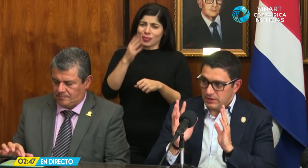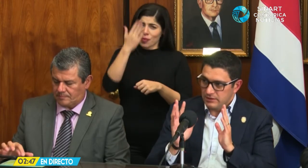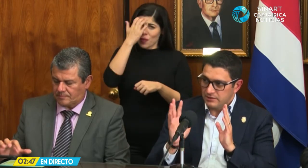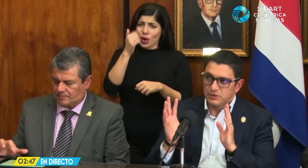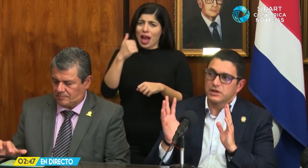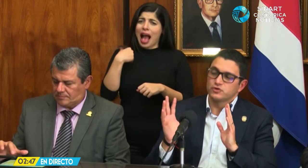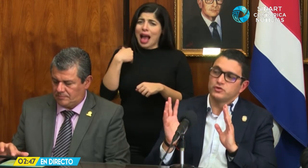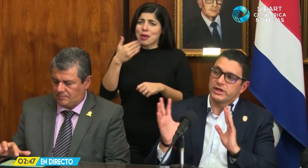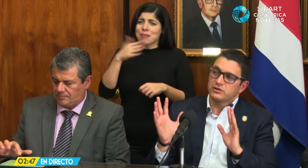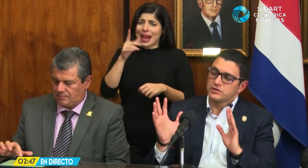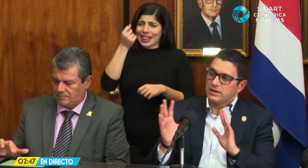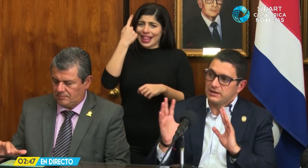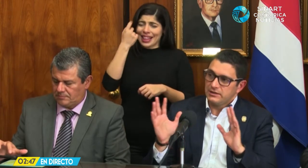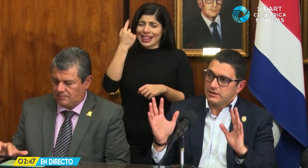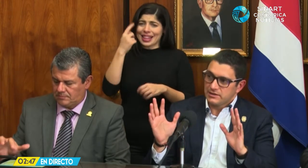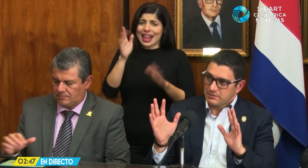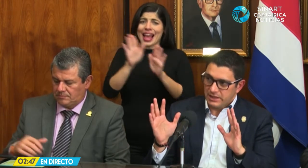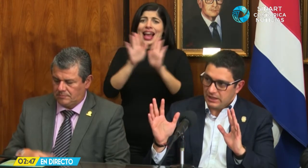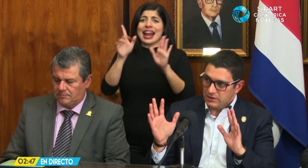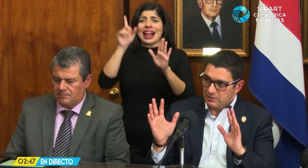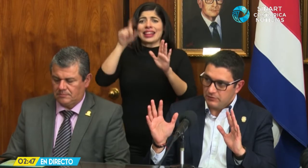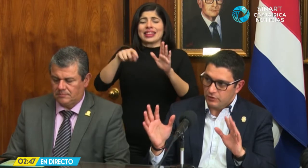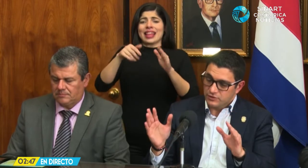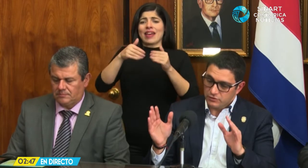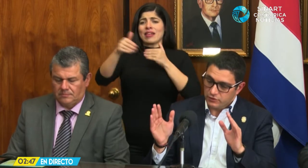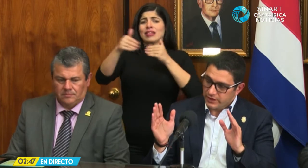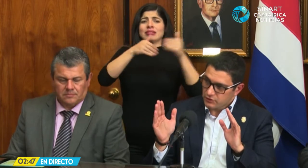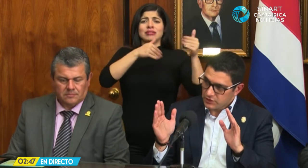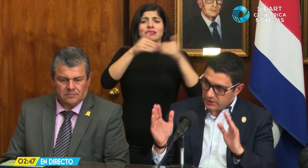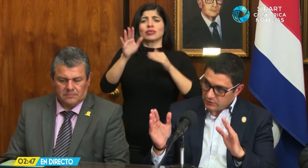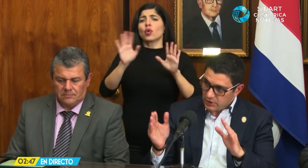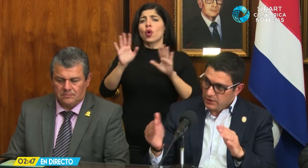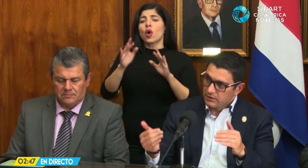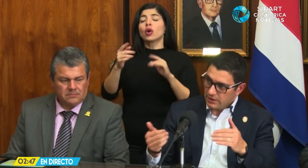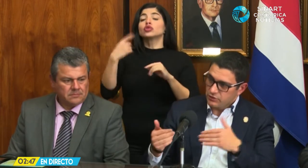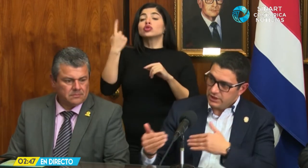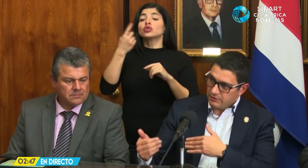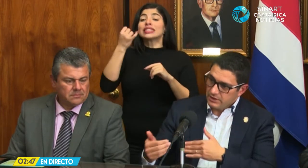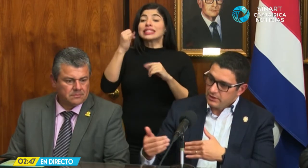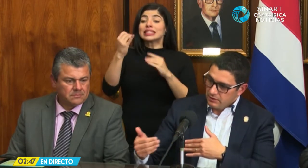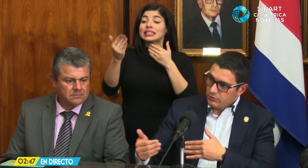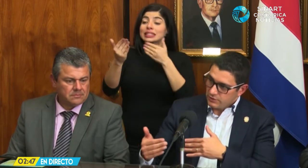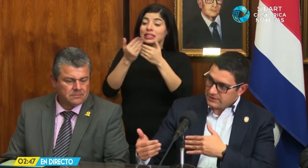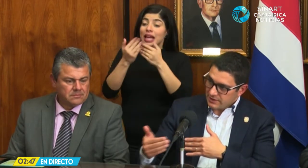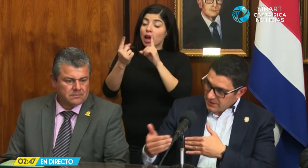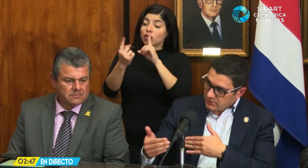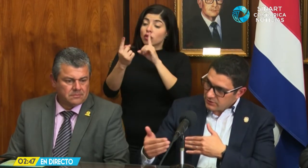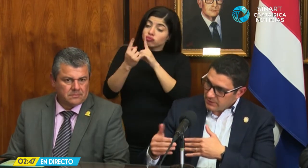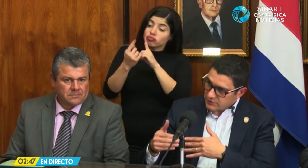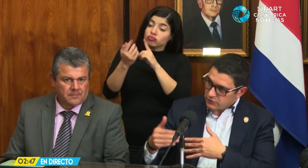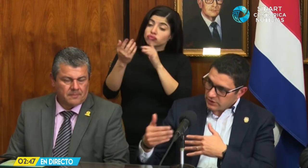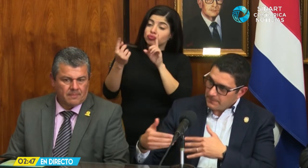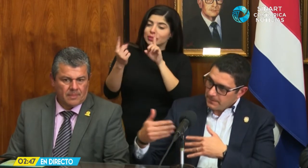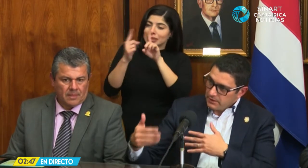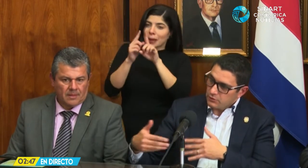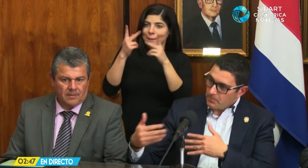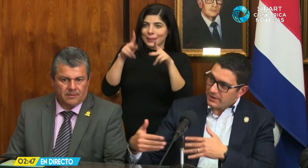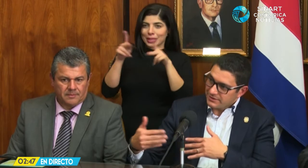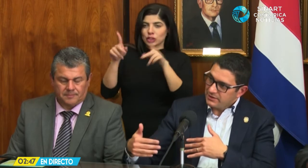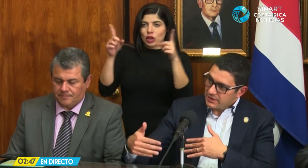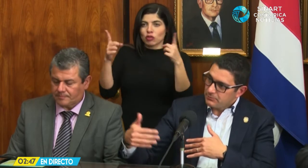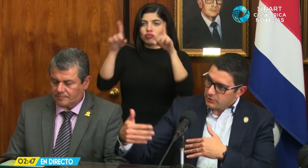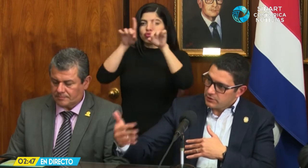hay un malentendido de que los contactos en general tienen que ser manejados de la misma forma. Son contactos cercanos que conlleva un acercamiento de la persona y